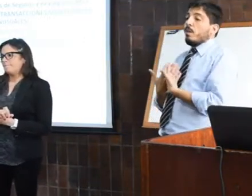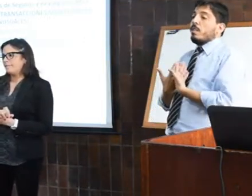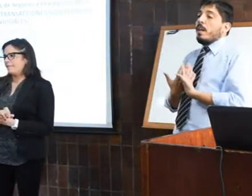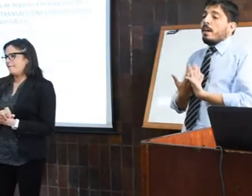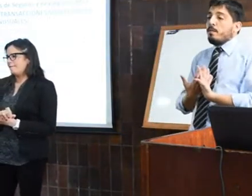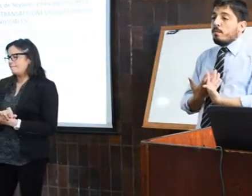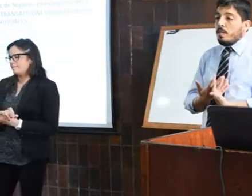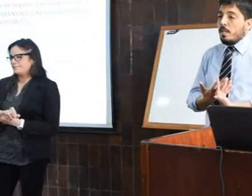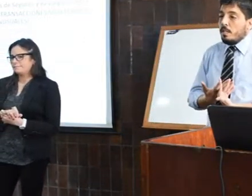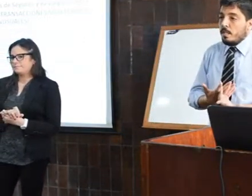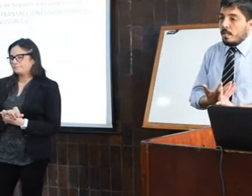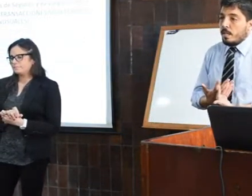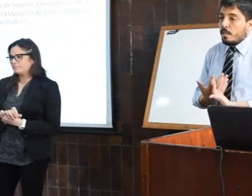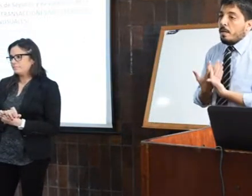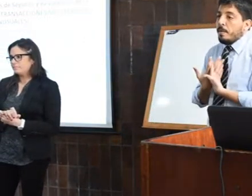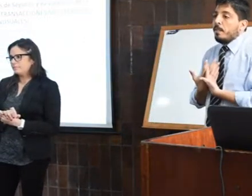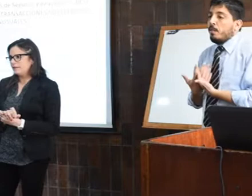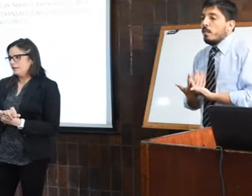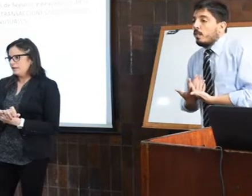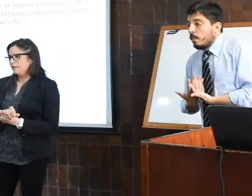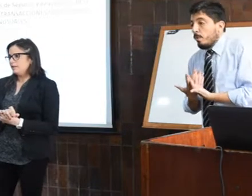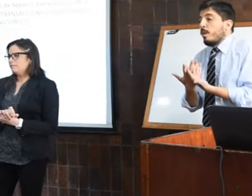la denuncia